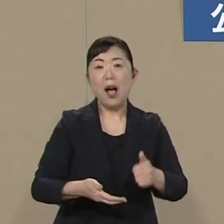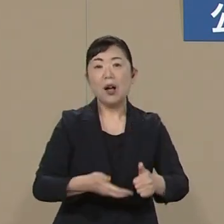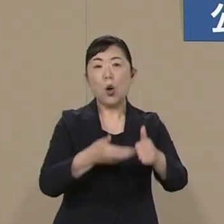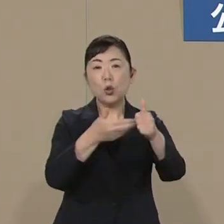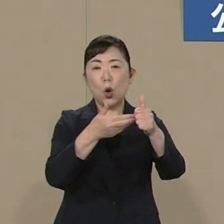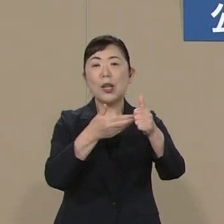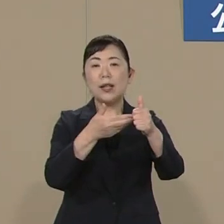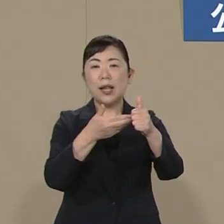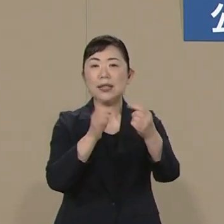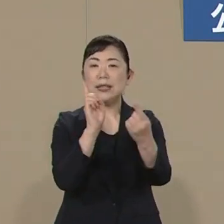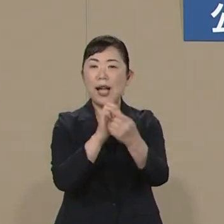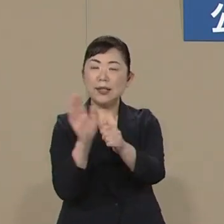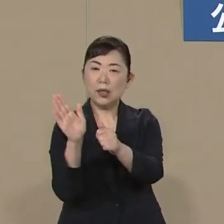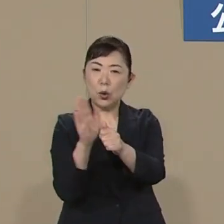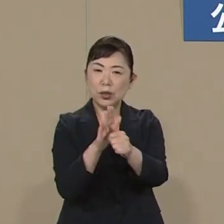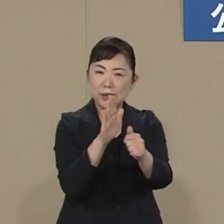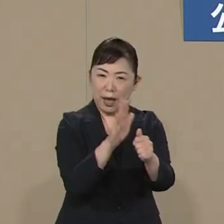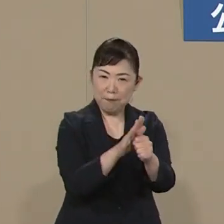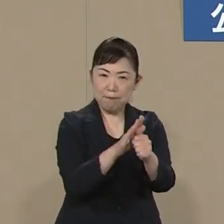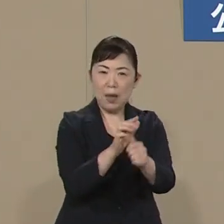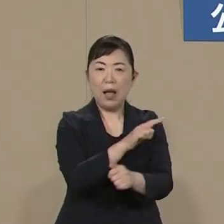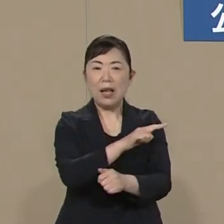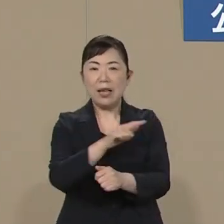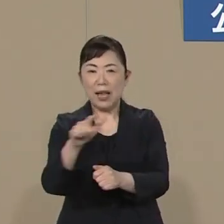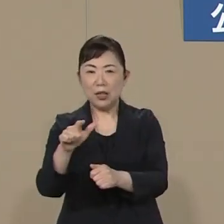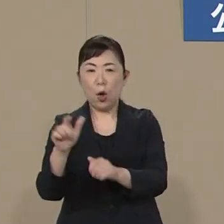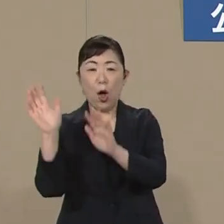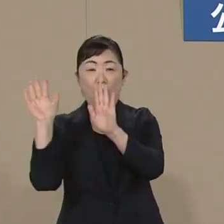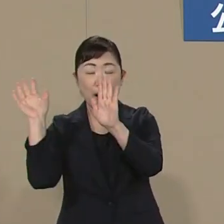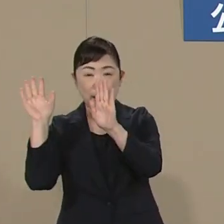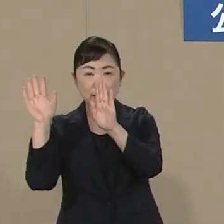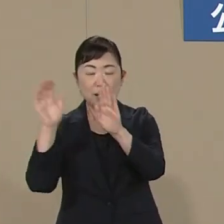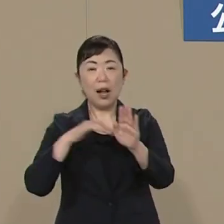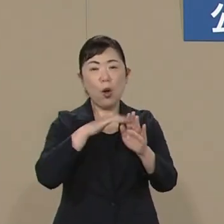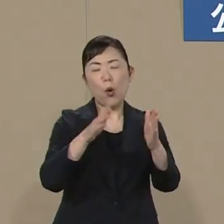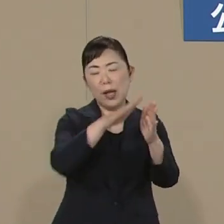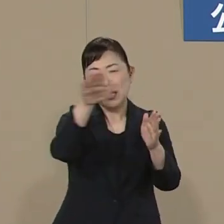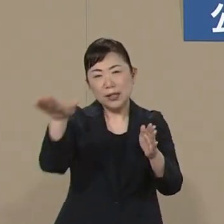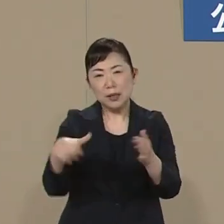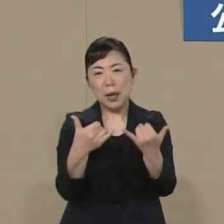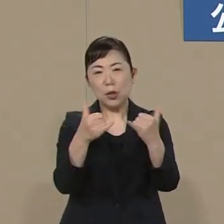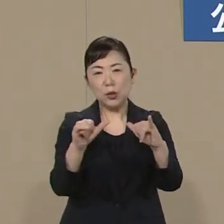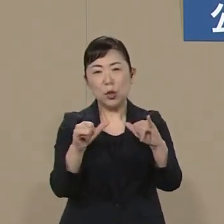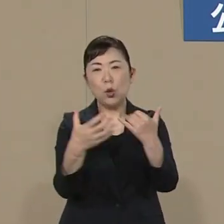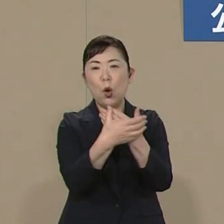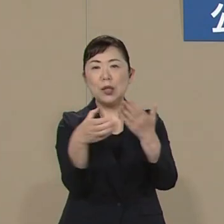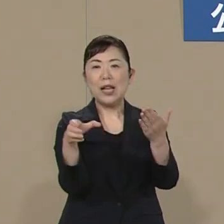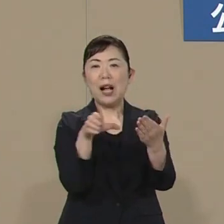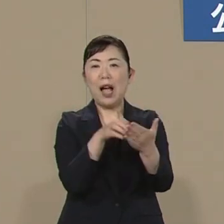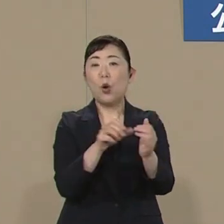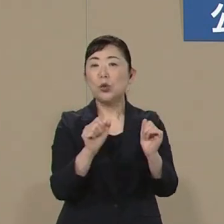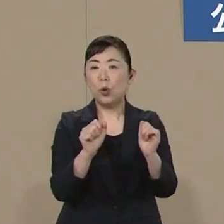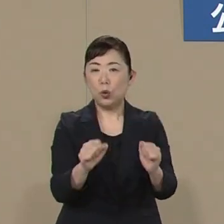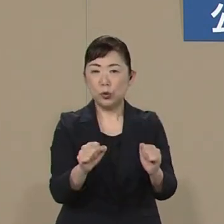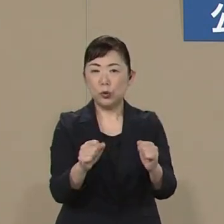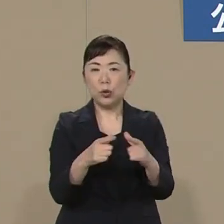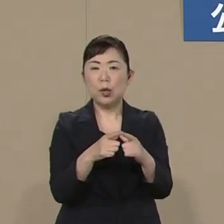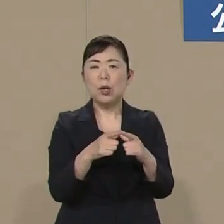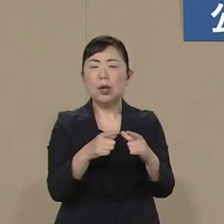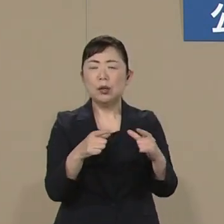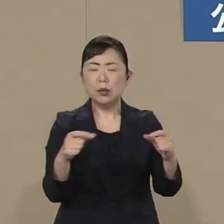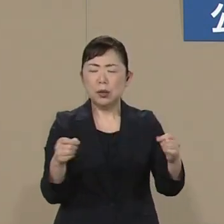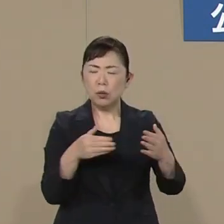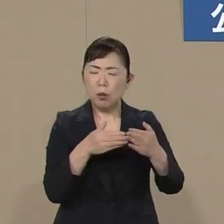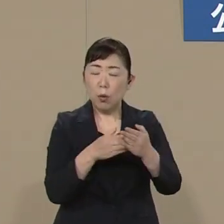子育て支援の充実など全世代型社会保障への転換です今